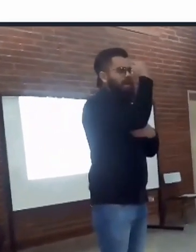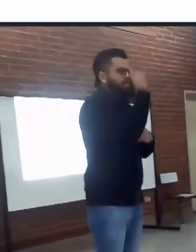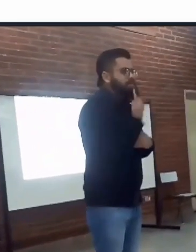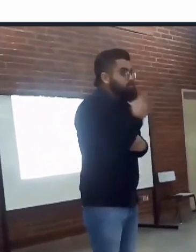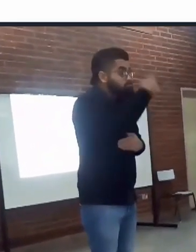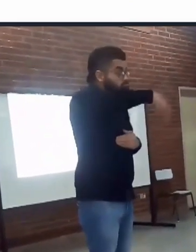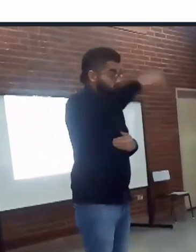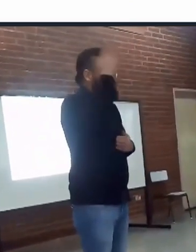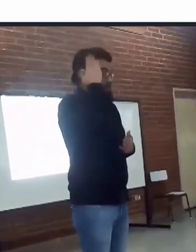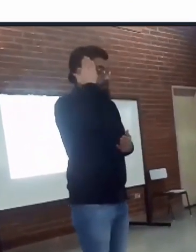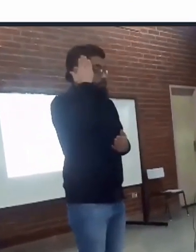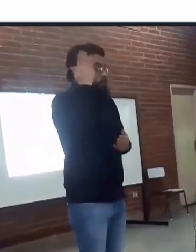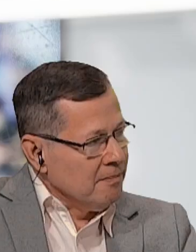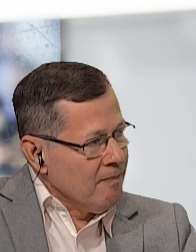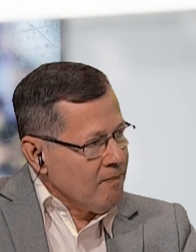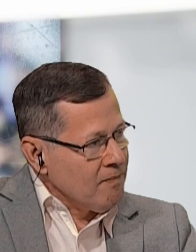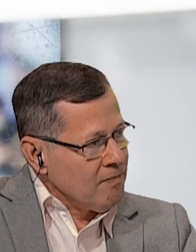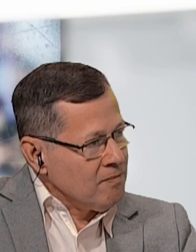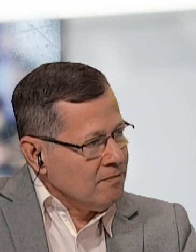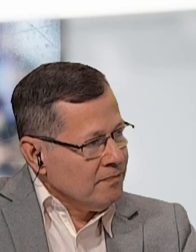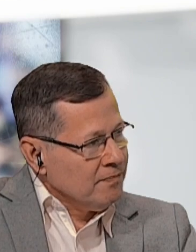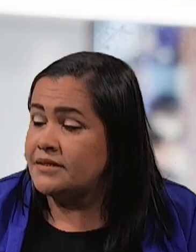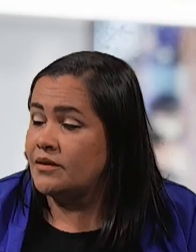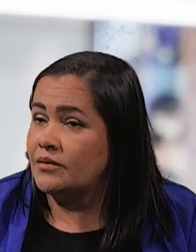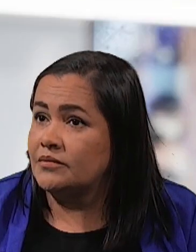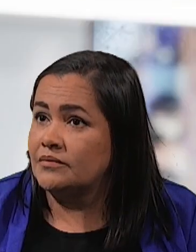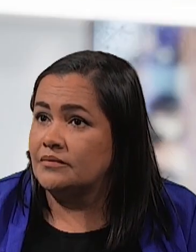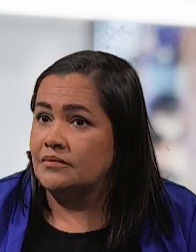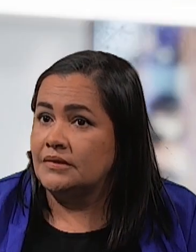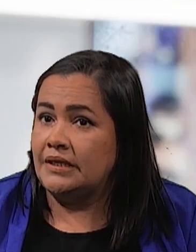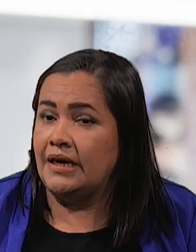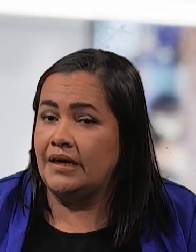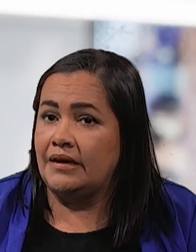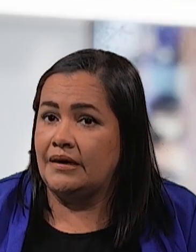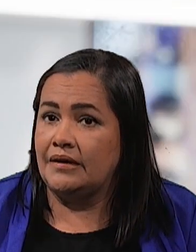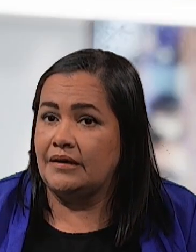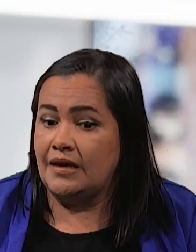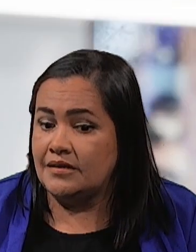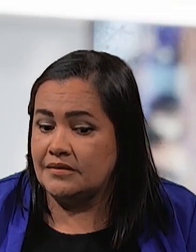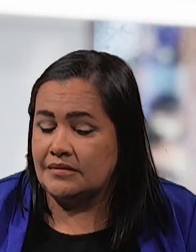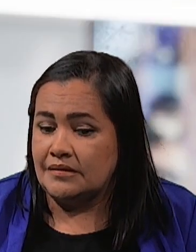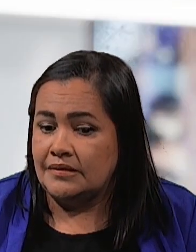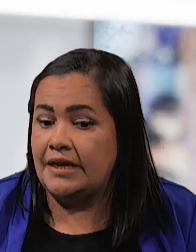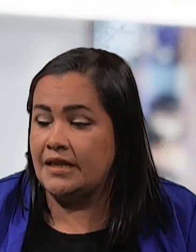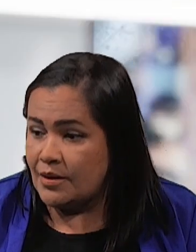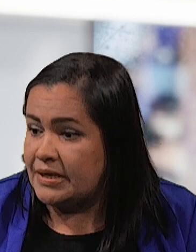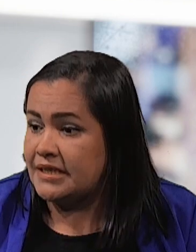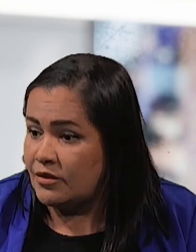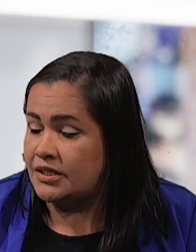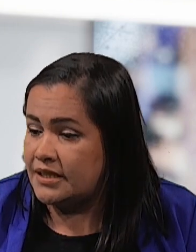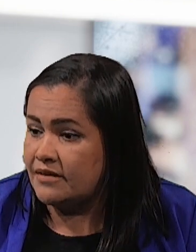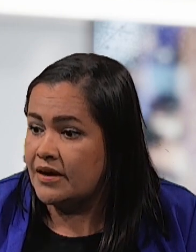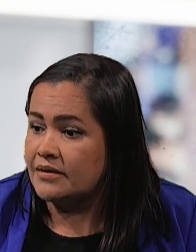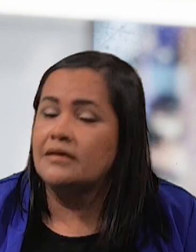discapacidades, digamos, ¿no? Sí. Y de necesidades también. Tenemos una población que tiene